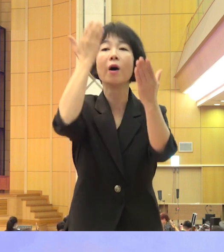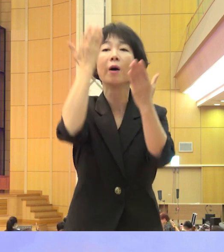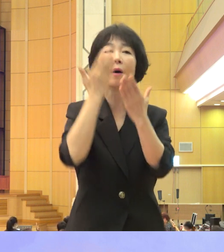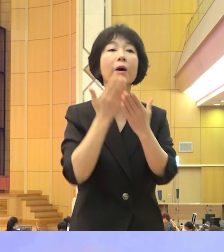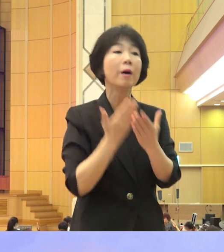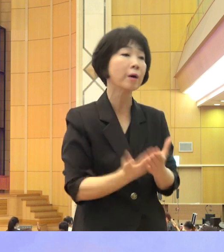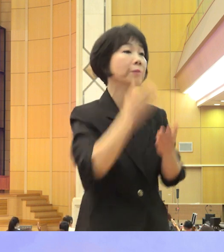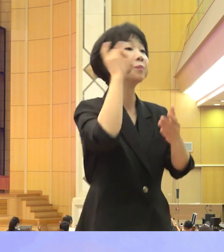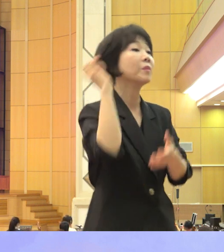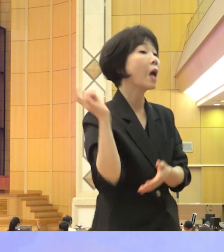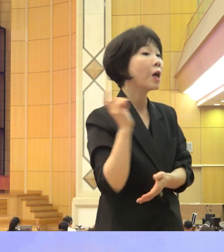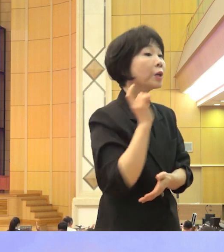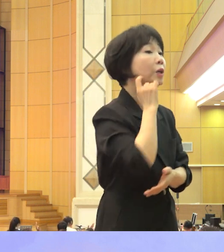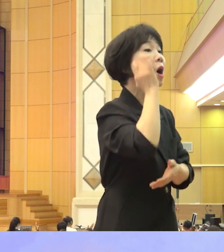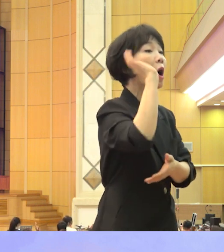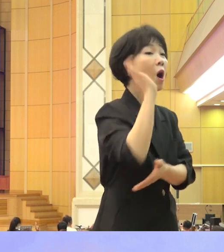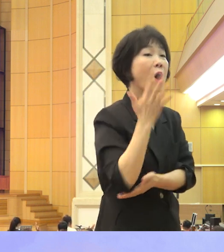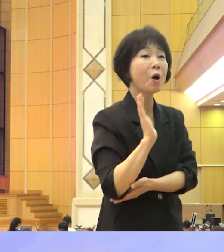영광